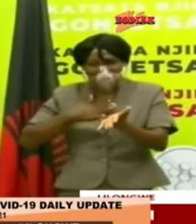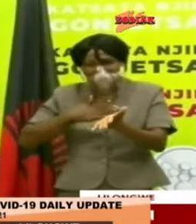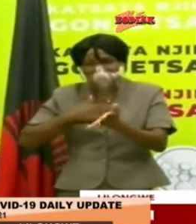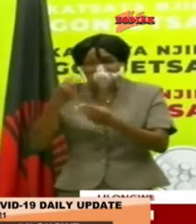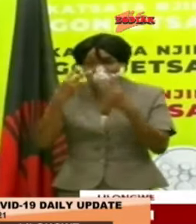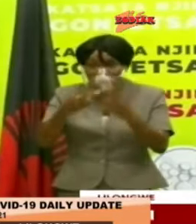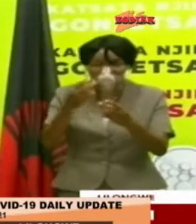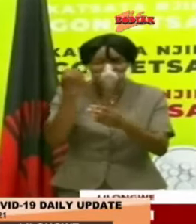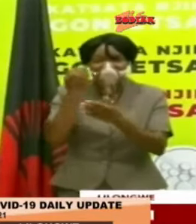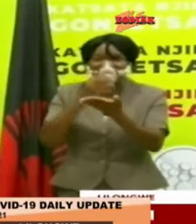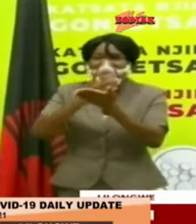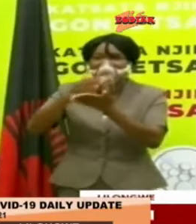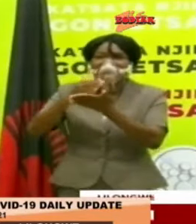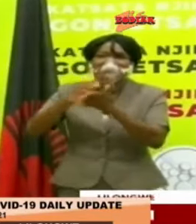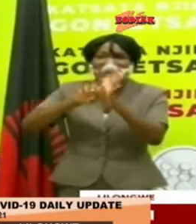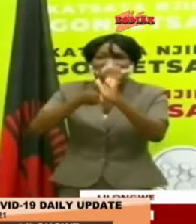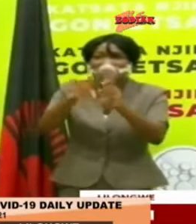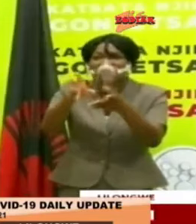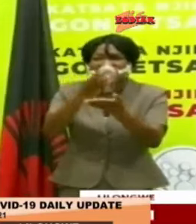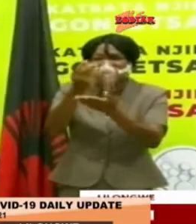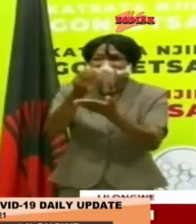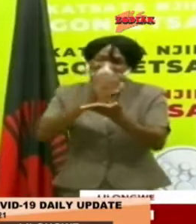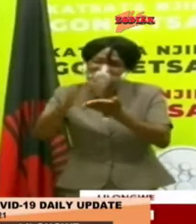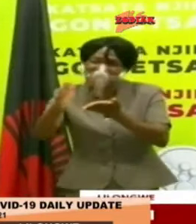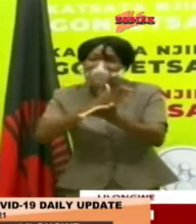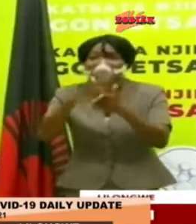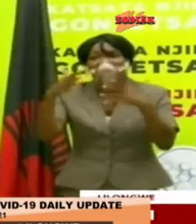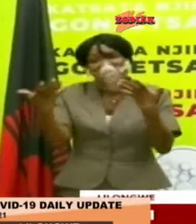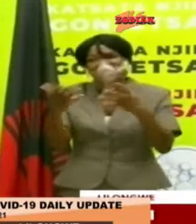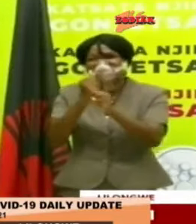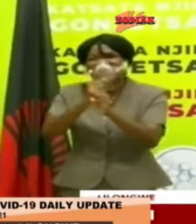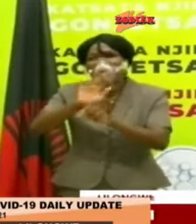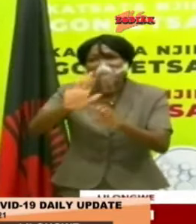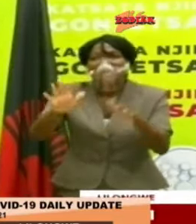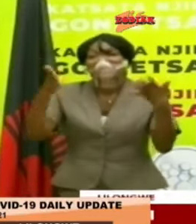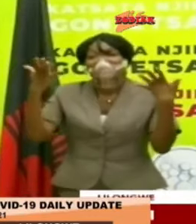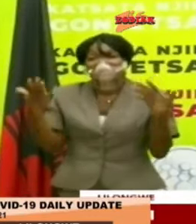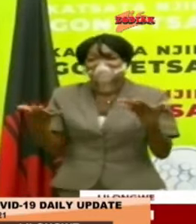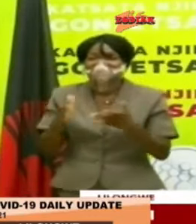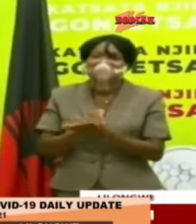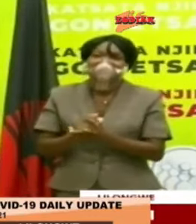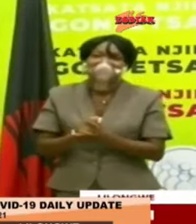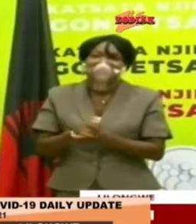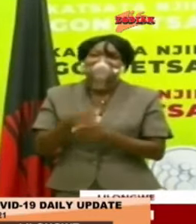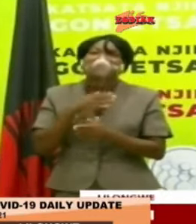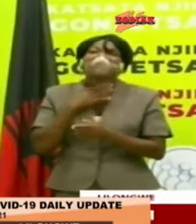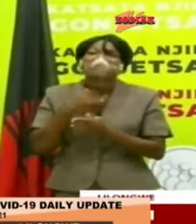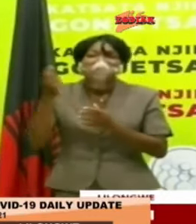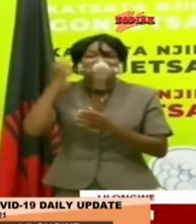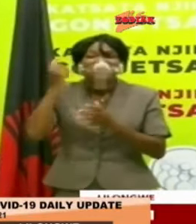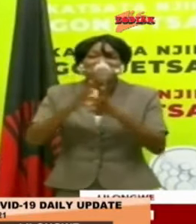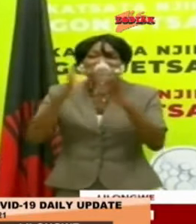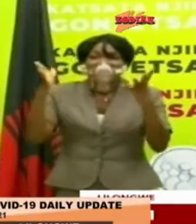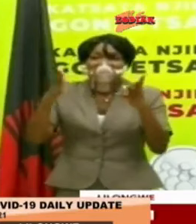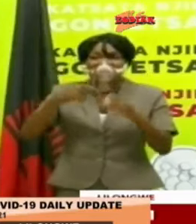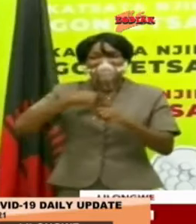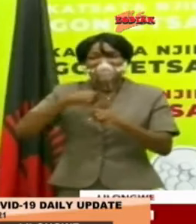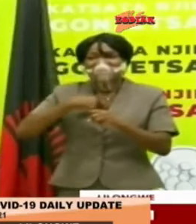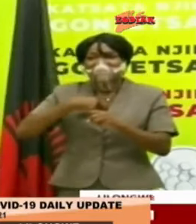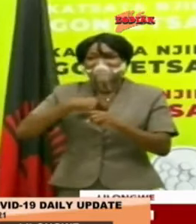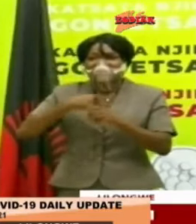bwanji makamaka kuti igwira ntchito bwanji choti mudziwe choti ifeyo ngati presidential task force tili